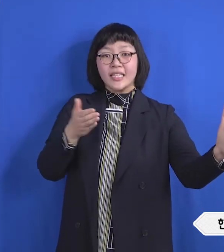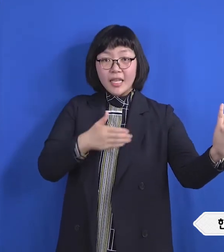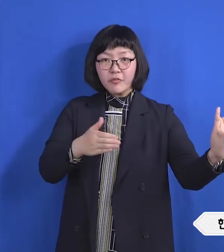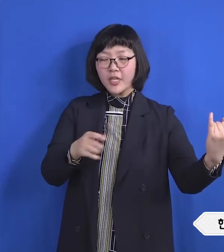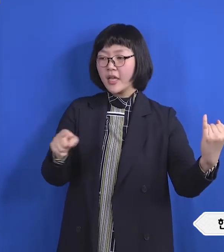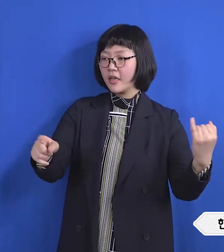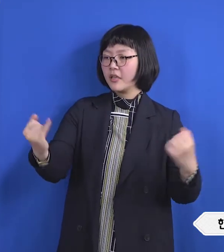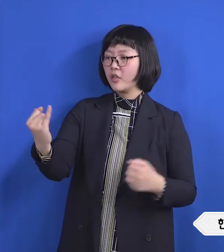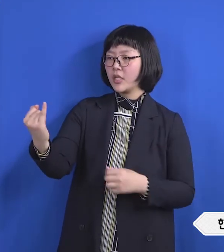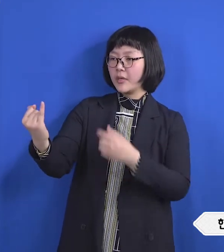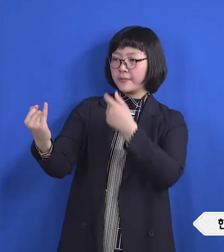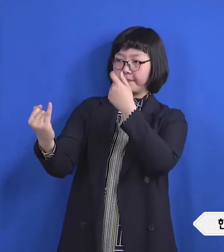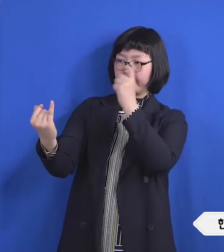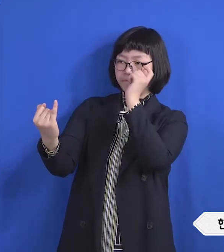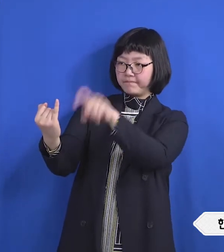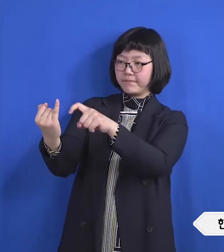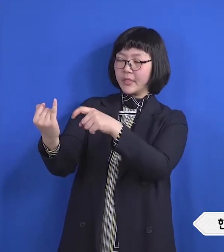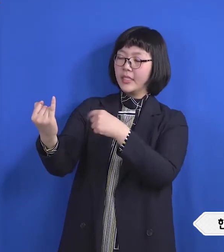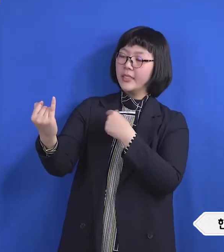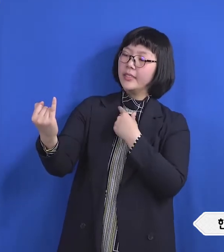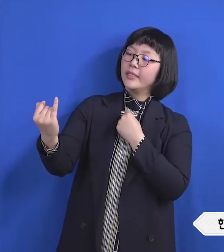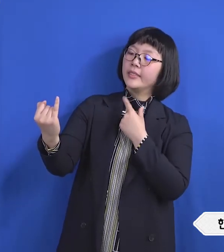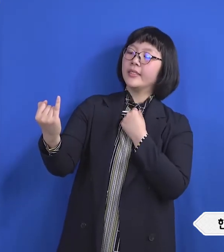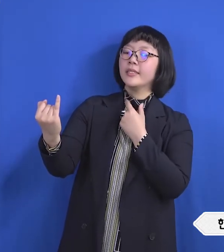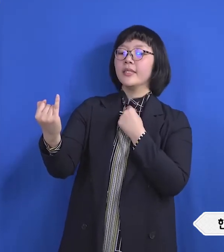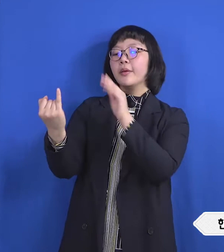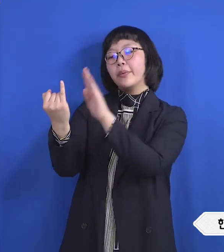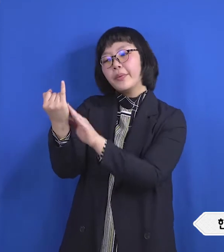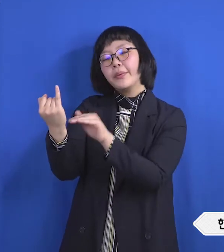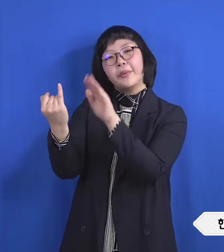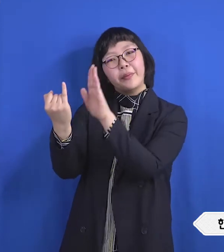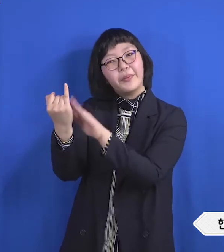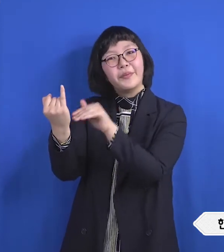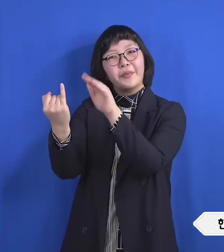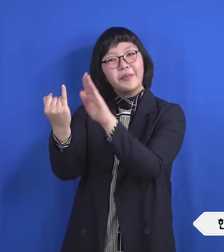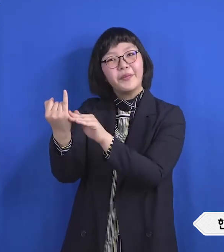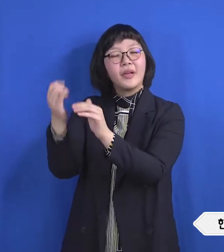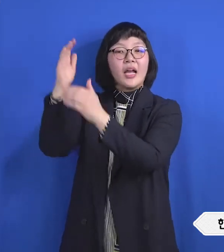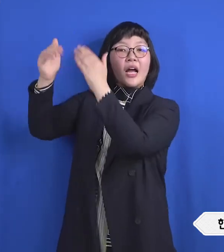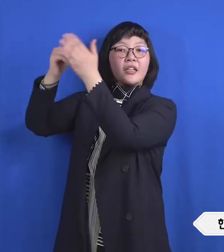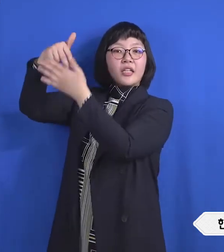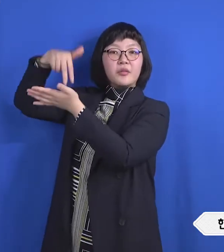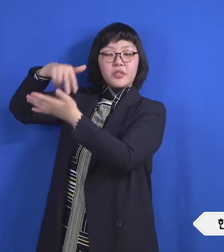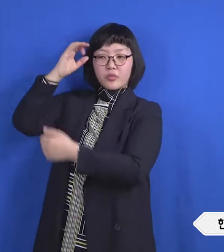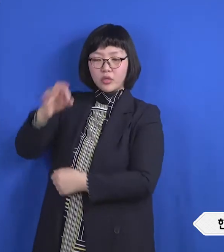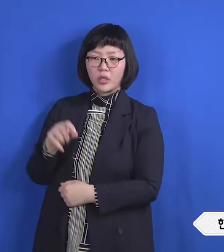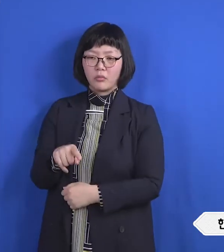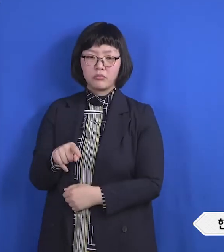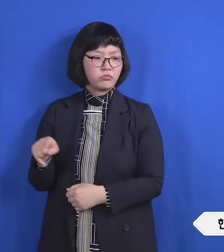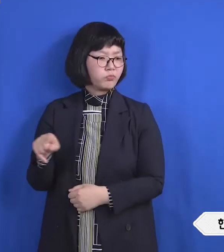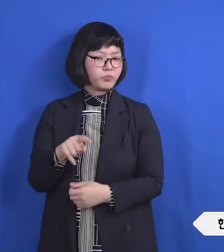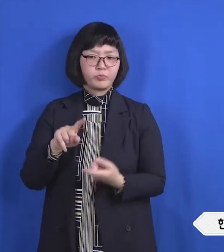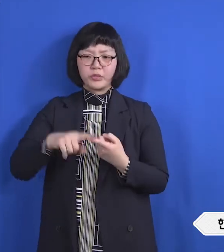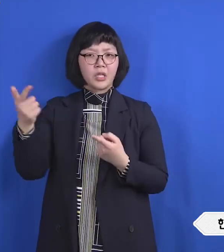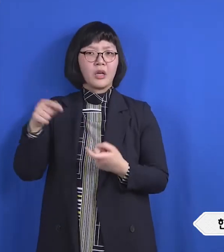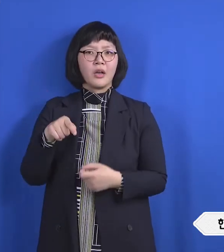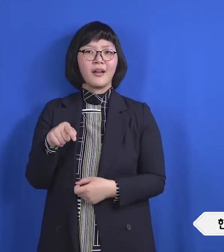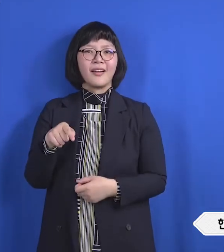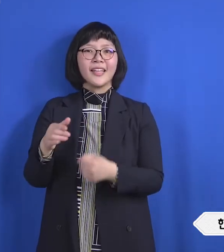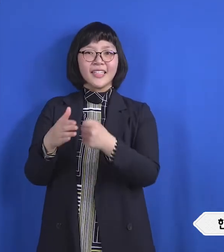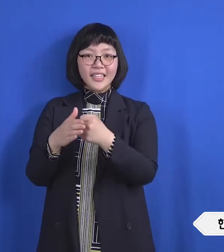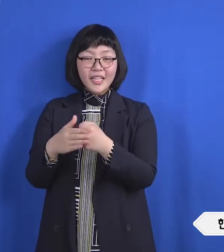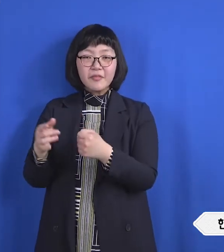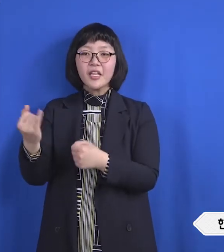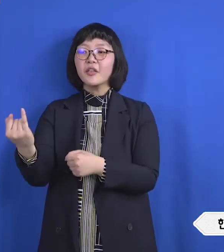자매에게 마음이 쏠려서 그 자매에게 공을 드립니다. 하나님 보시고 이거는 안 되겠다 싶으니까